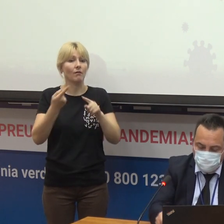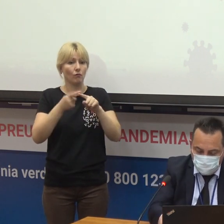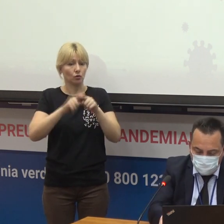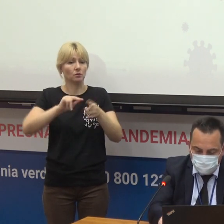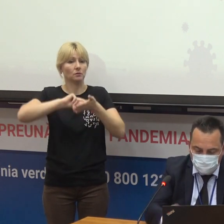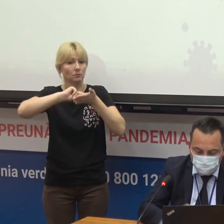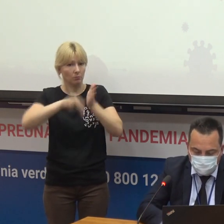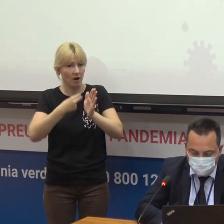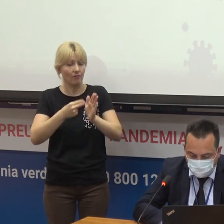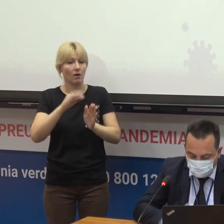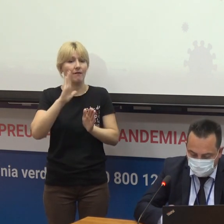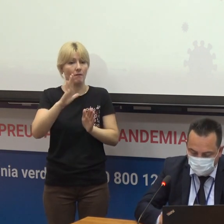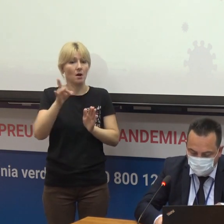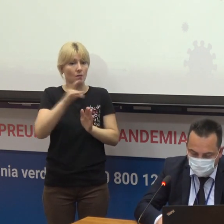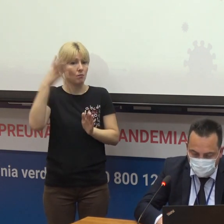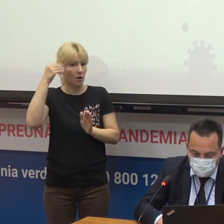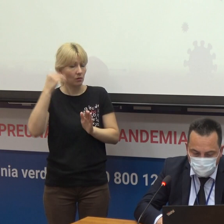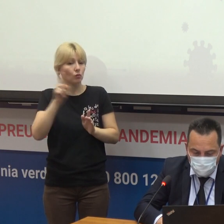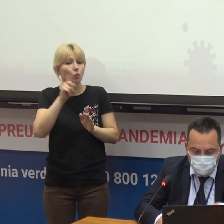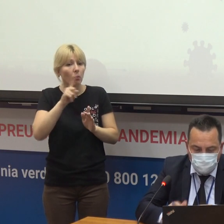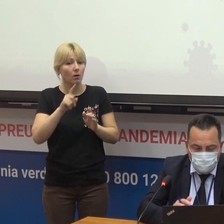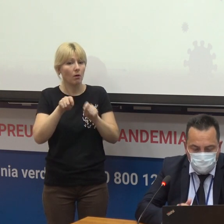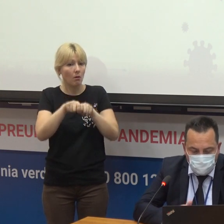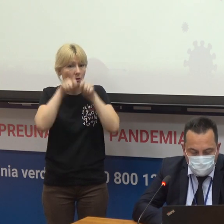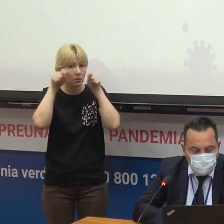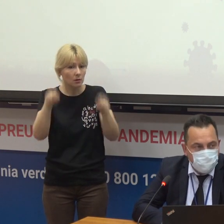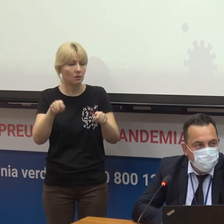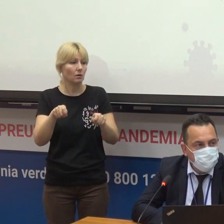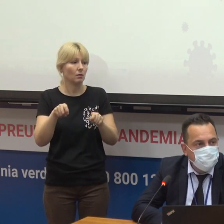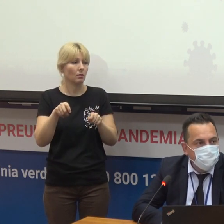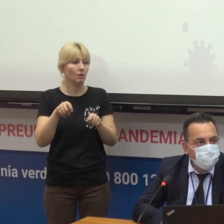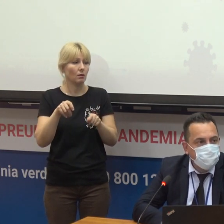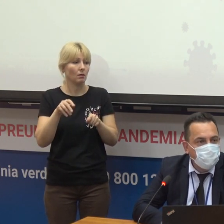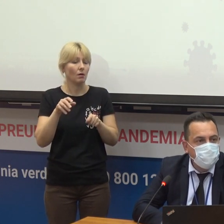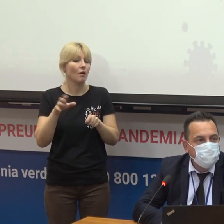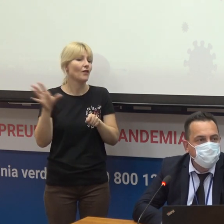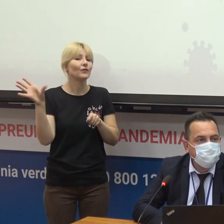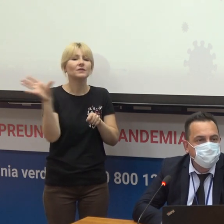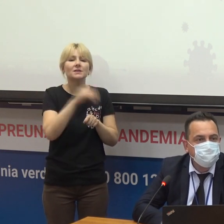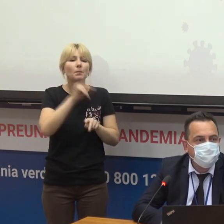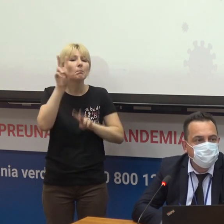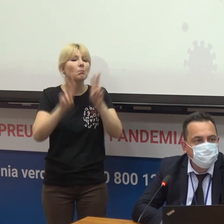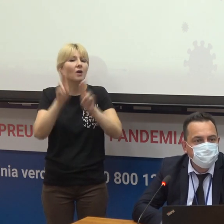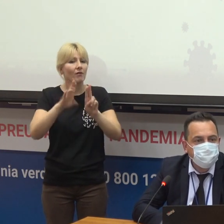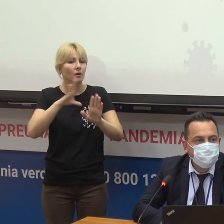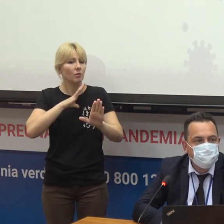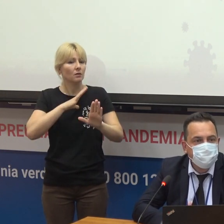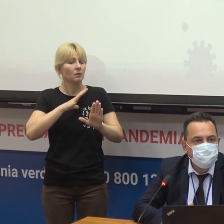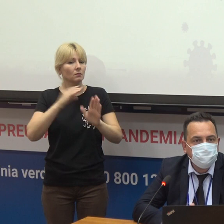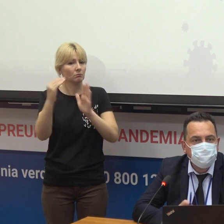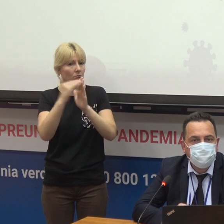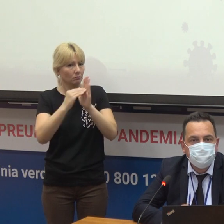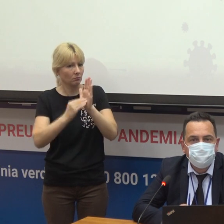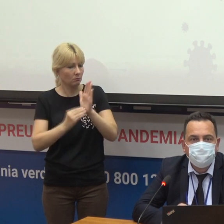dezvoltat în Republica Moldova, în principiu, a acumulat toate principalele cerințe bazate,